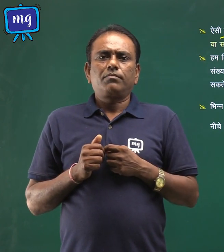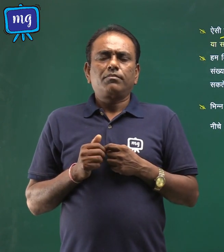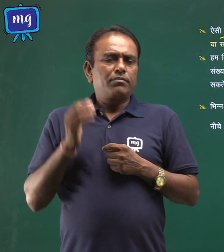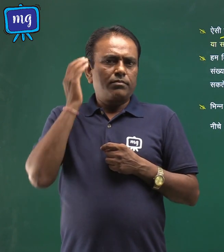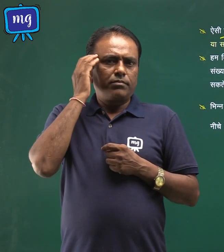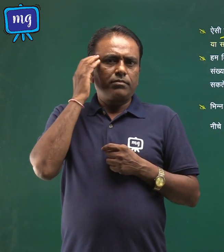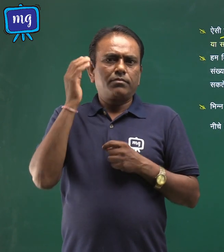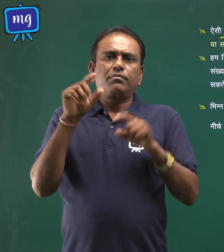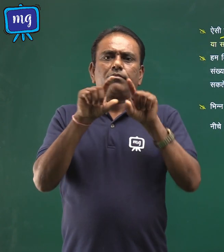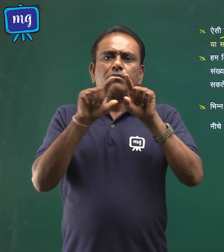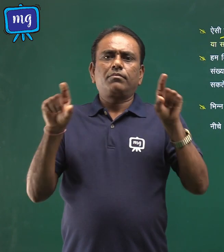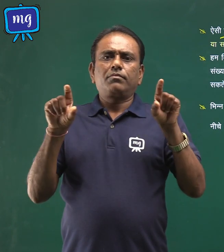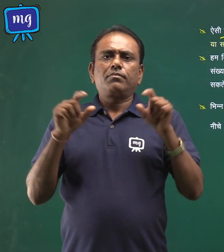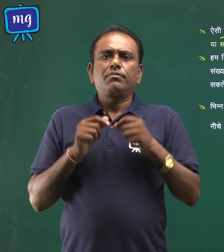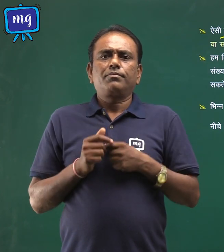समझ आ गया?